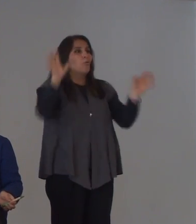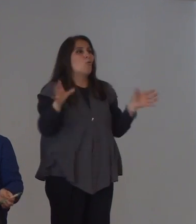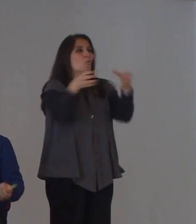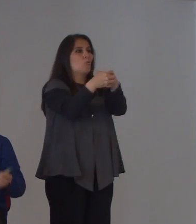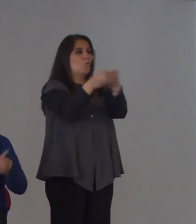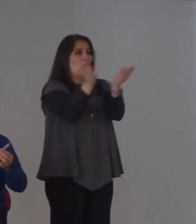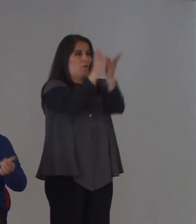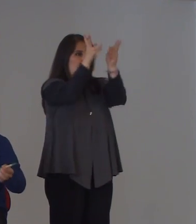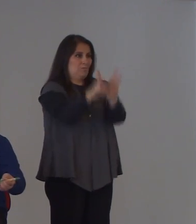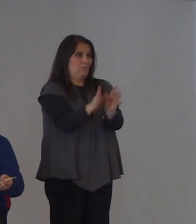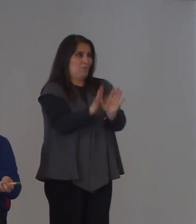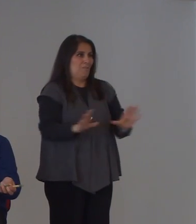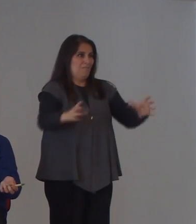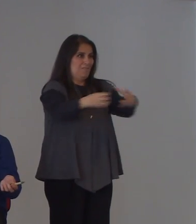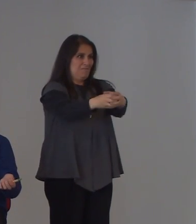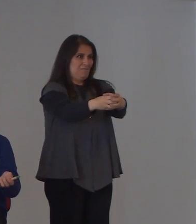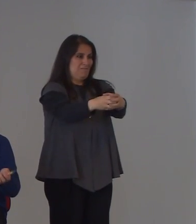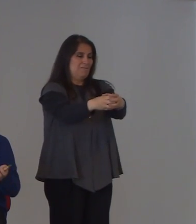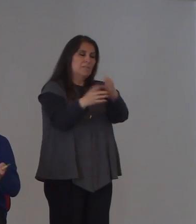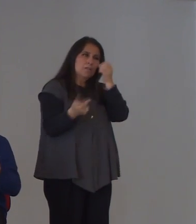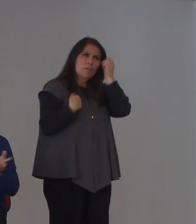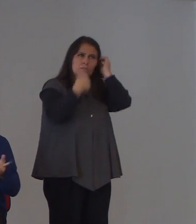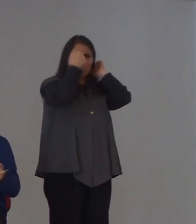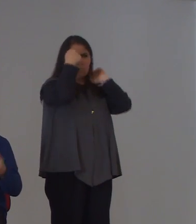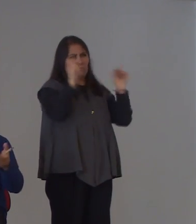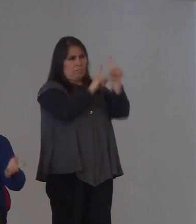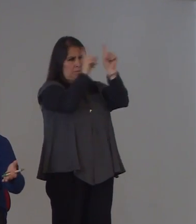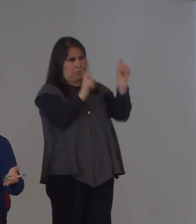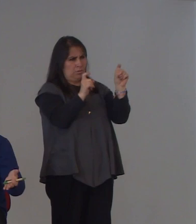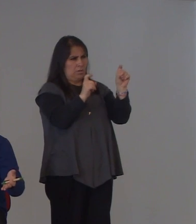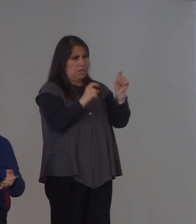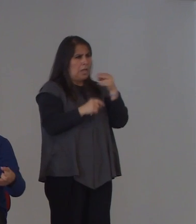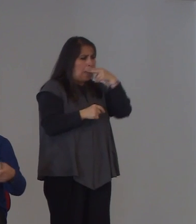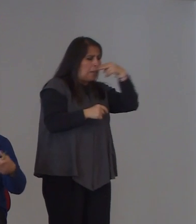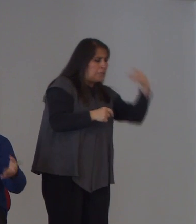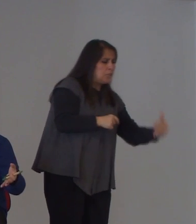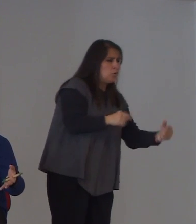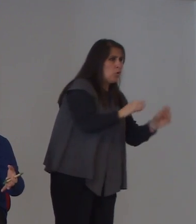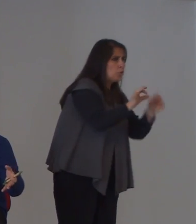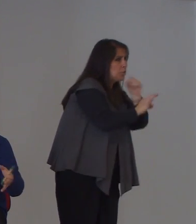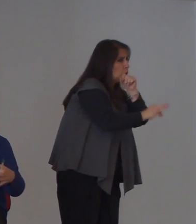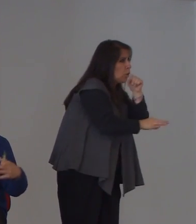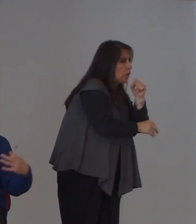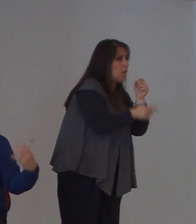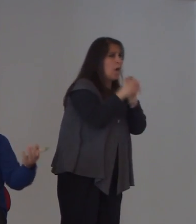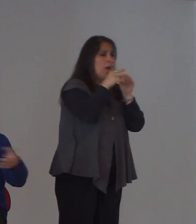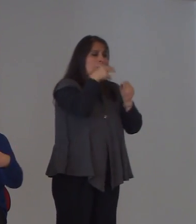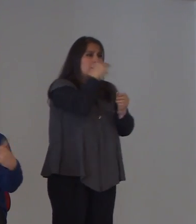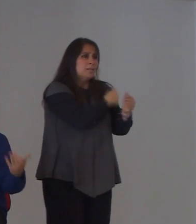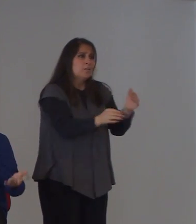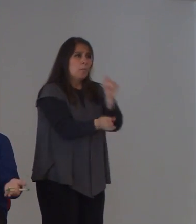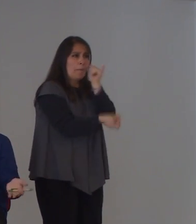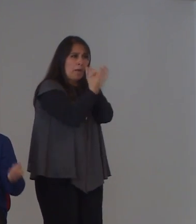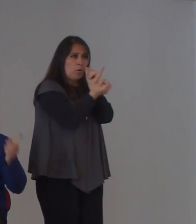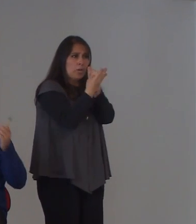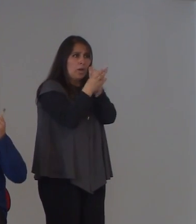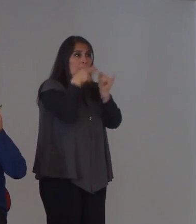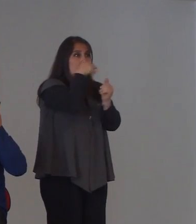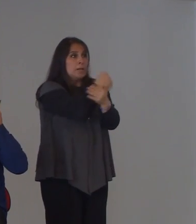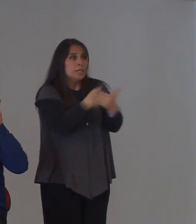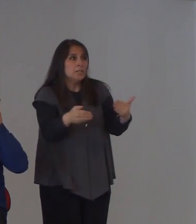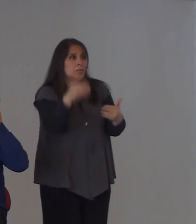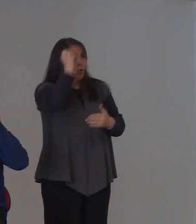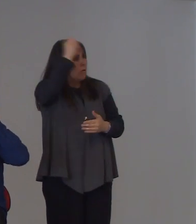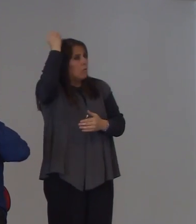general. Y hay una interesante pregunta que es pensar qué distancia hay entre el niño de la psicología o el niño de la pedagogía y el niño que forma parte de ese grupo